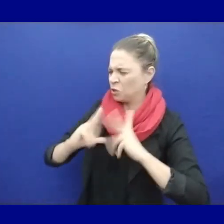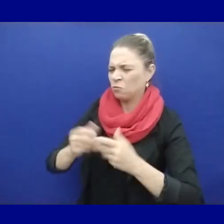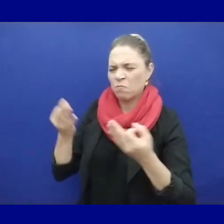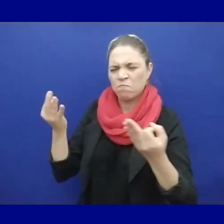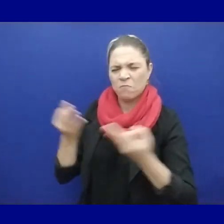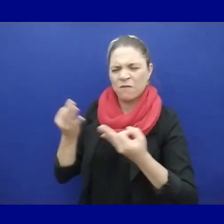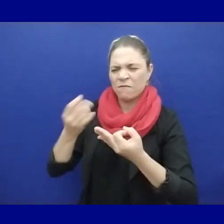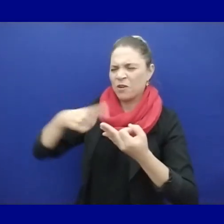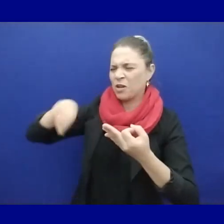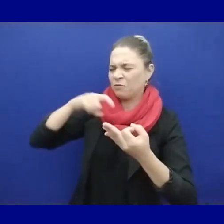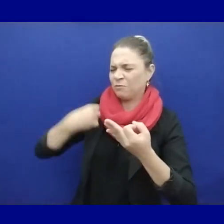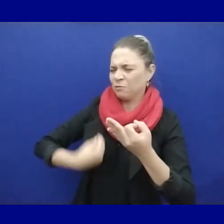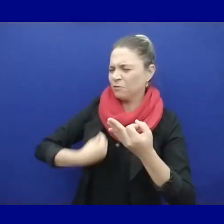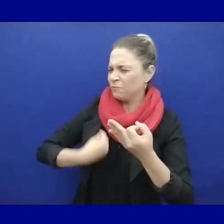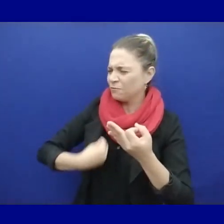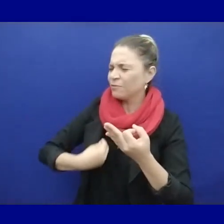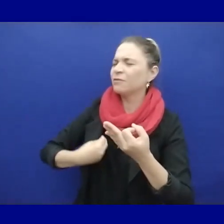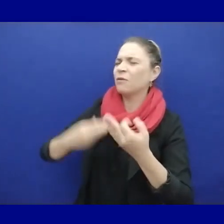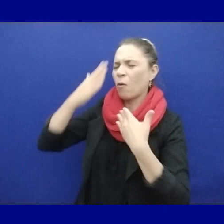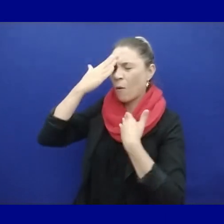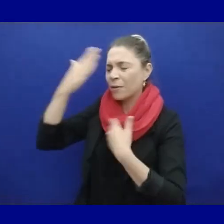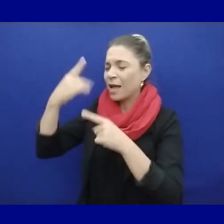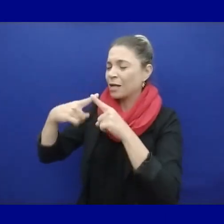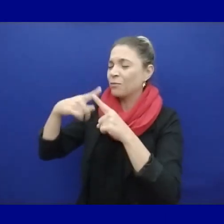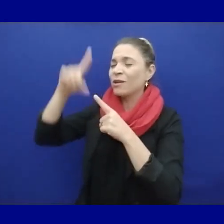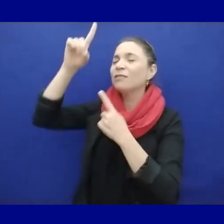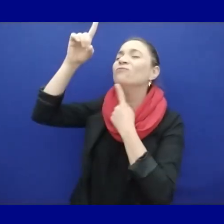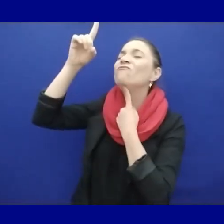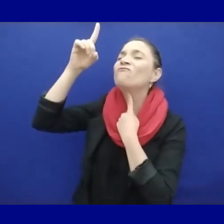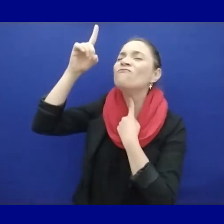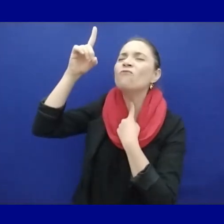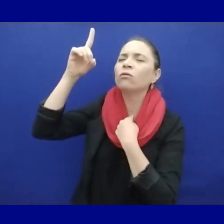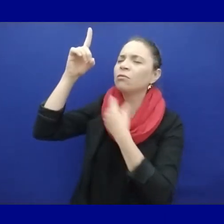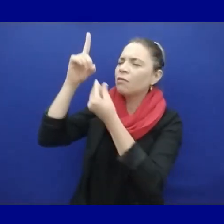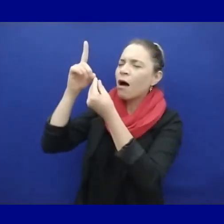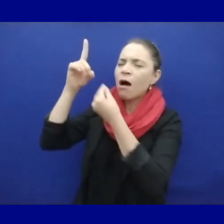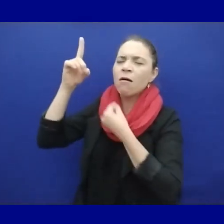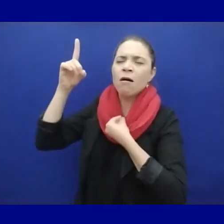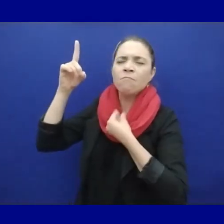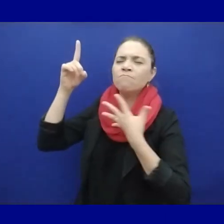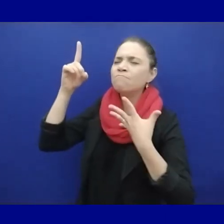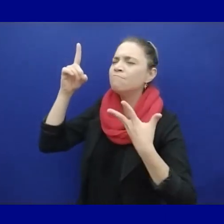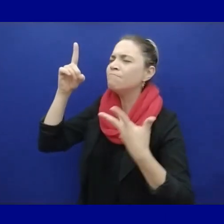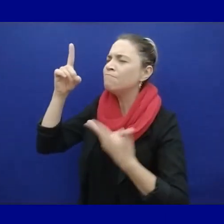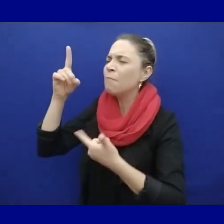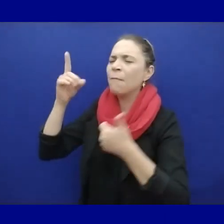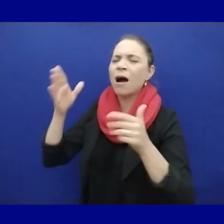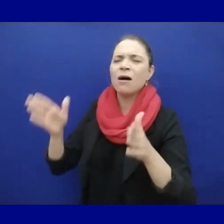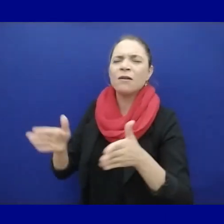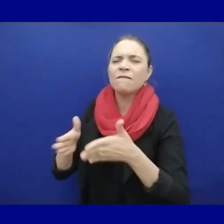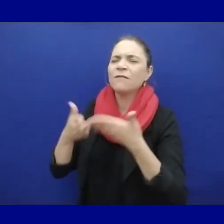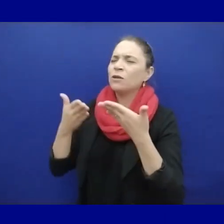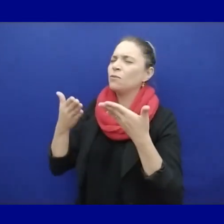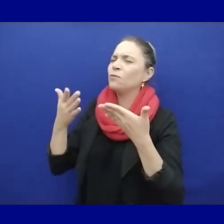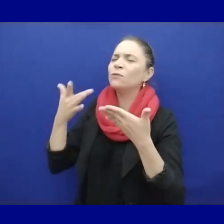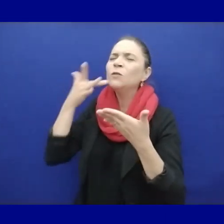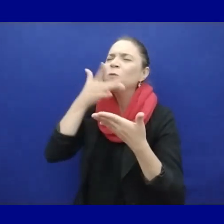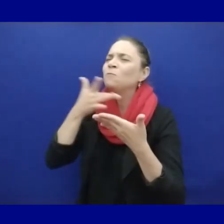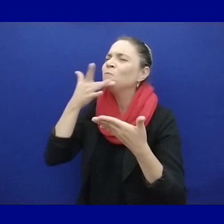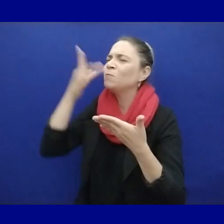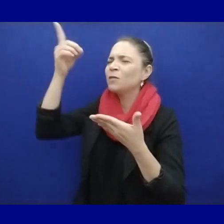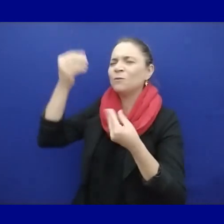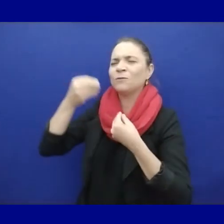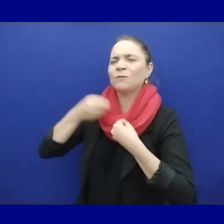perfeito, ó Deus. Obrigado pela Sua vontade, que é boa, que é agradável àqueles que Te amam, ó Deus. Obrigado, Senhor,